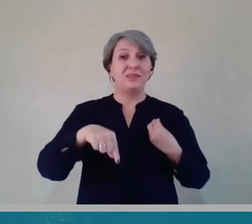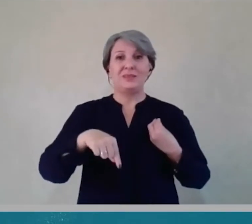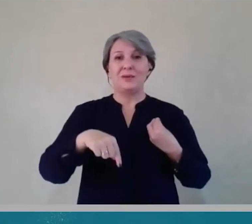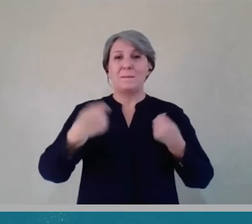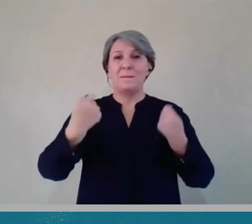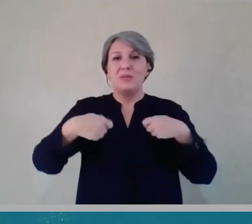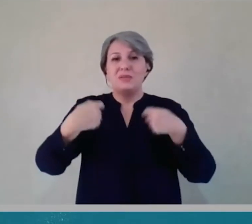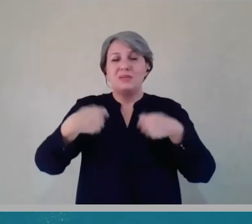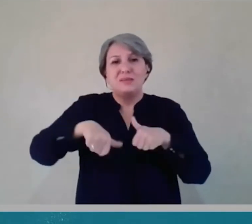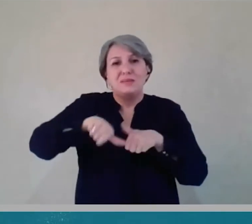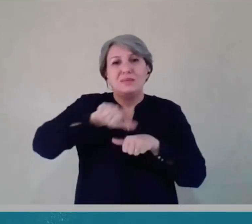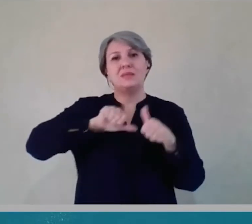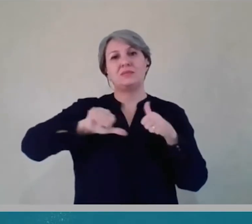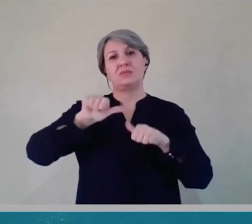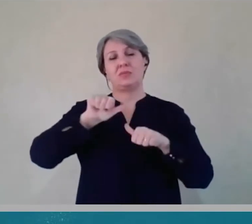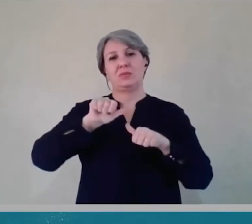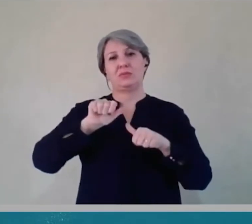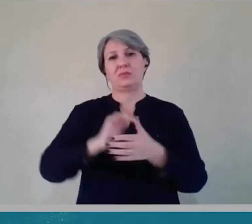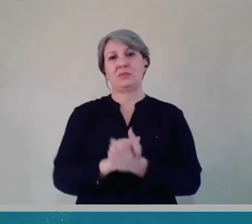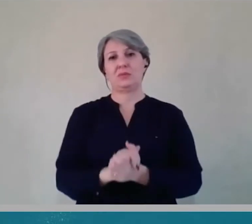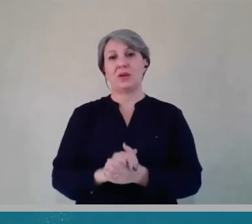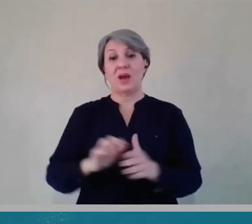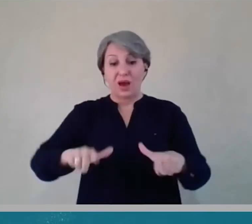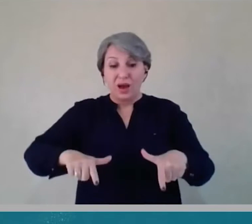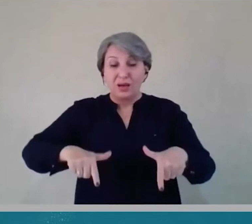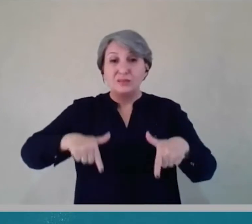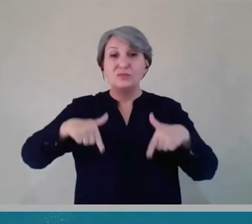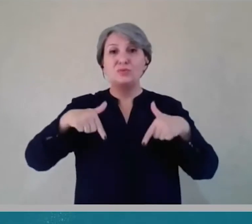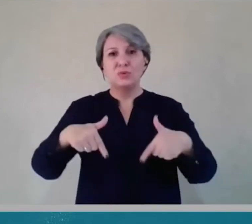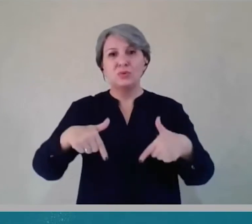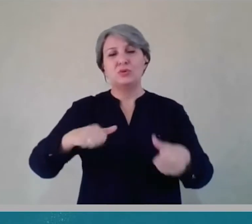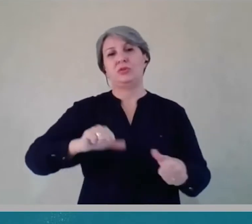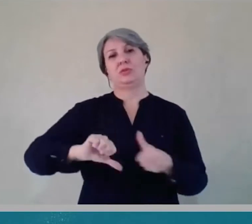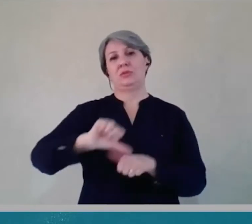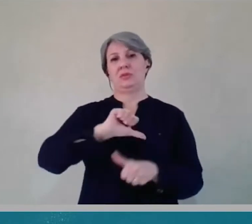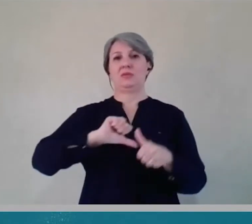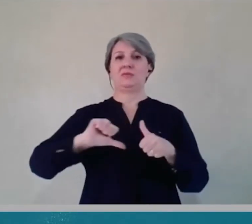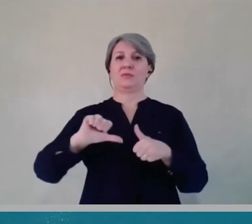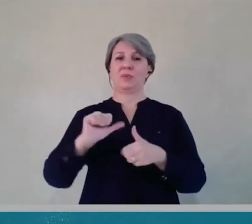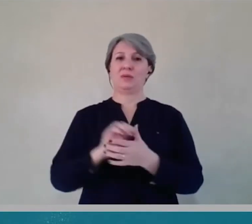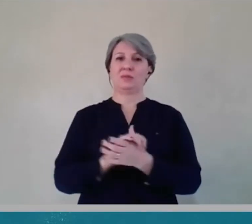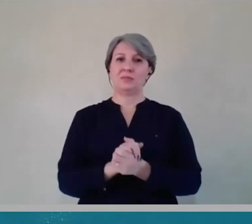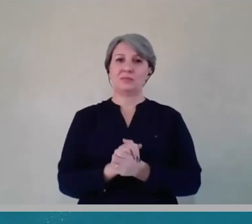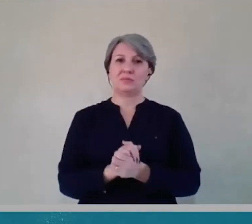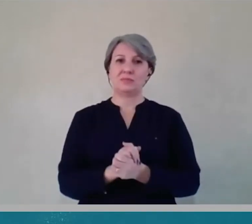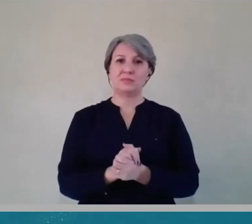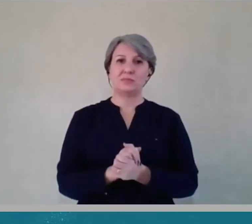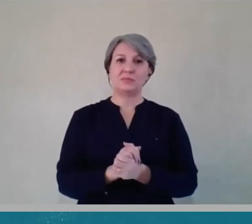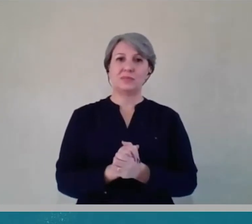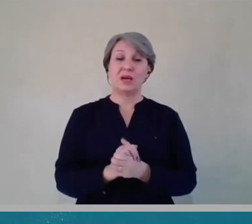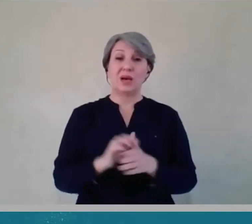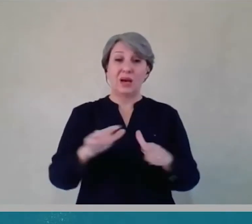nossos atos aqui na terra começam a ser atos de justiça. Então,